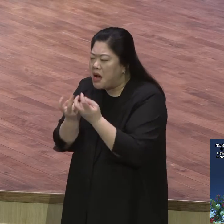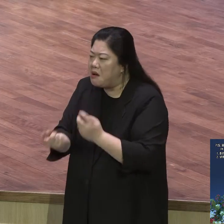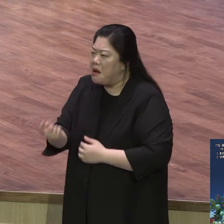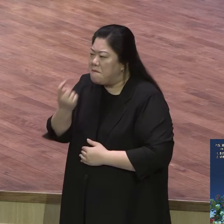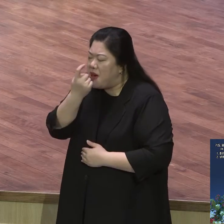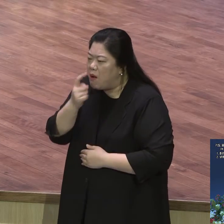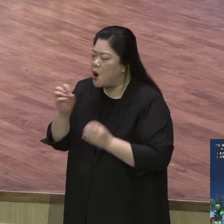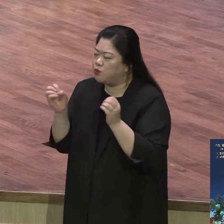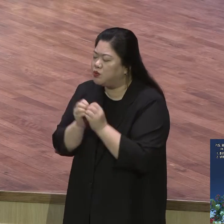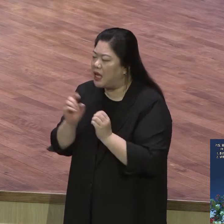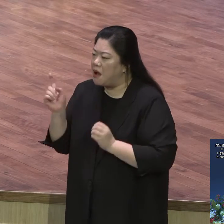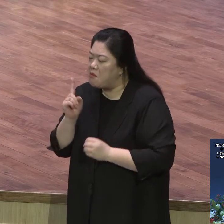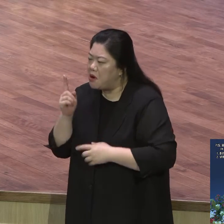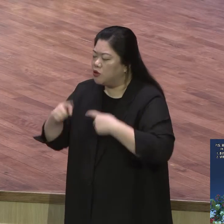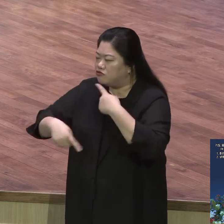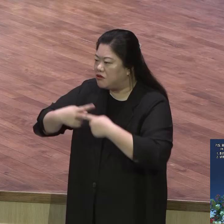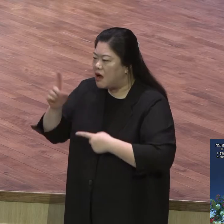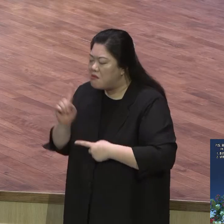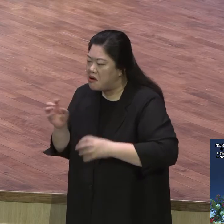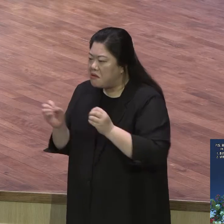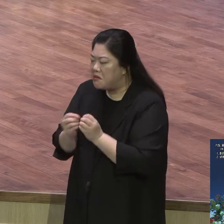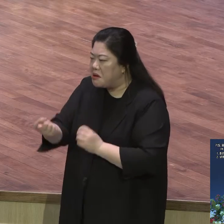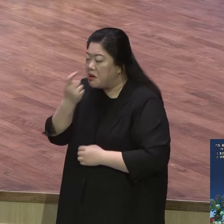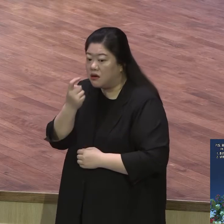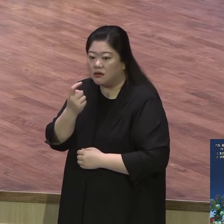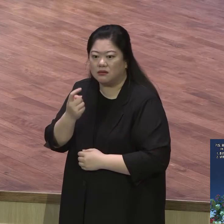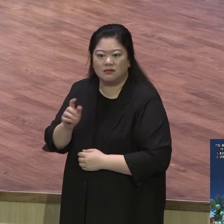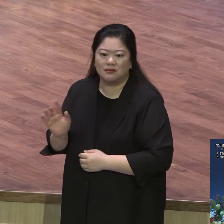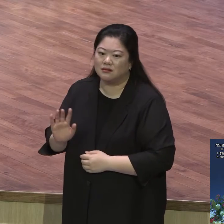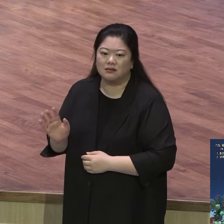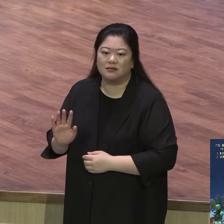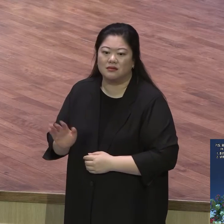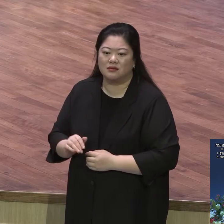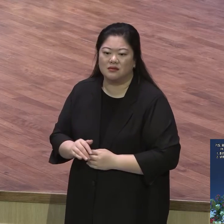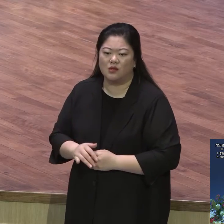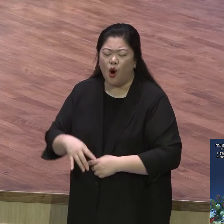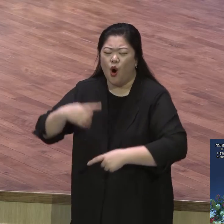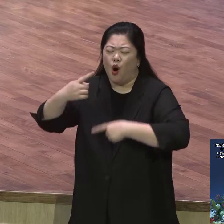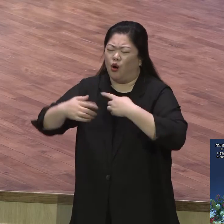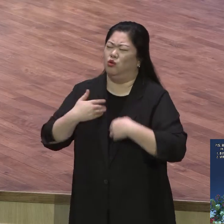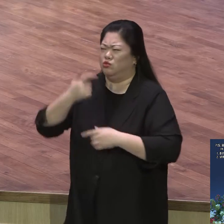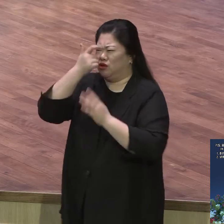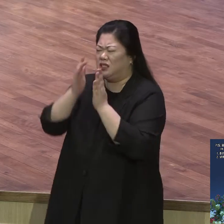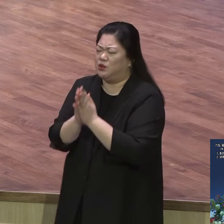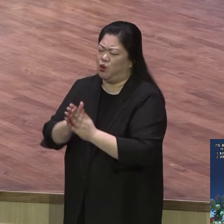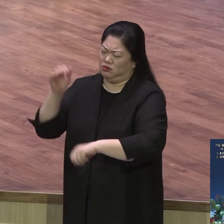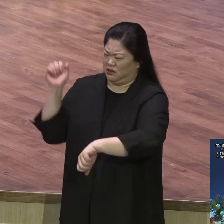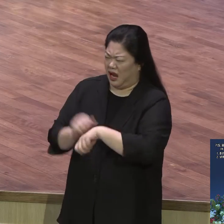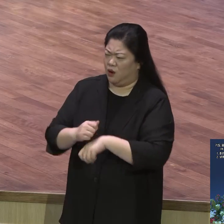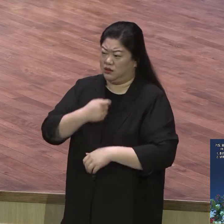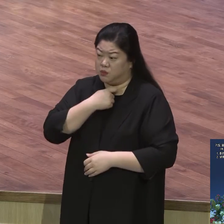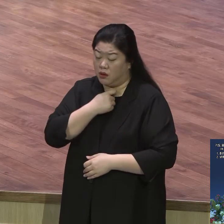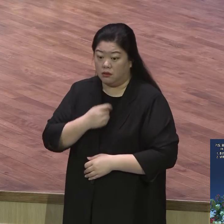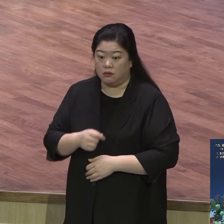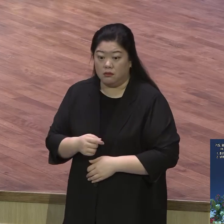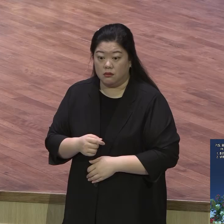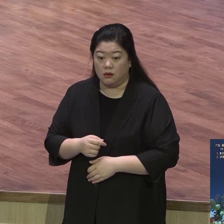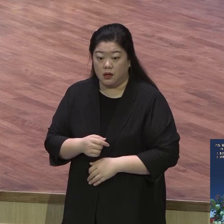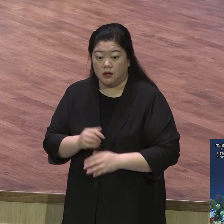그래서요 나도 어떻게 하면 기도 좀 잘할 수 있나 기도하세요 기도하세요 기도를 해야 기도가 되는 거예요 기도는요